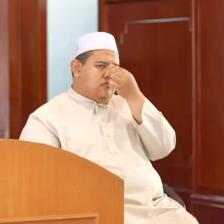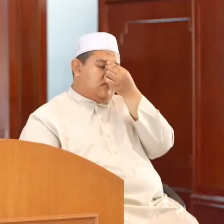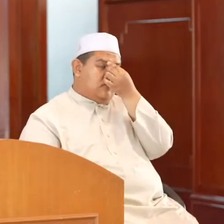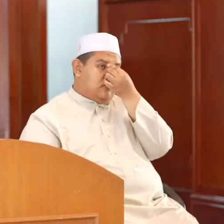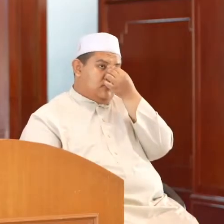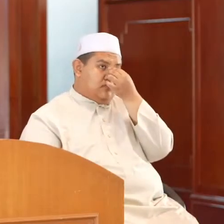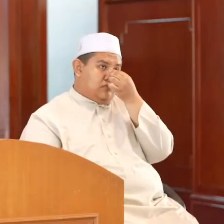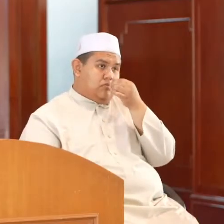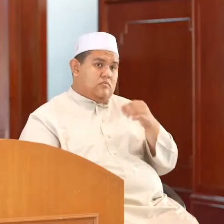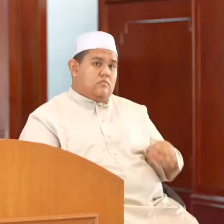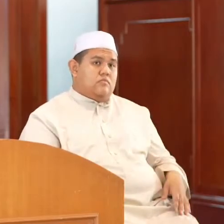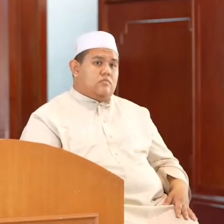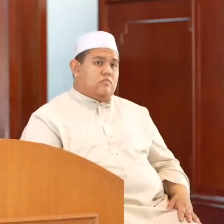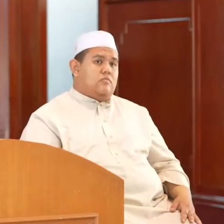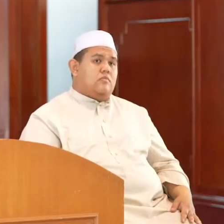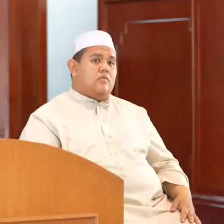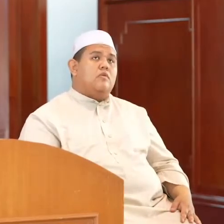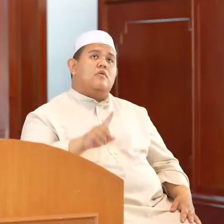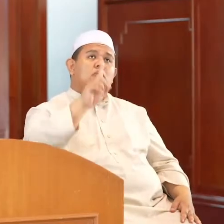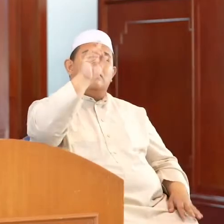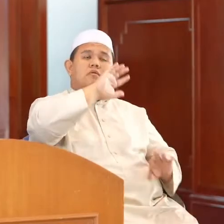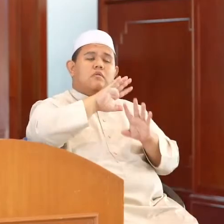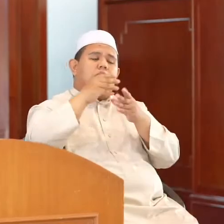Tuhan tak turun bil daripada langit.